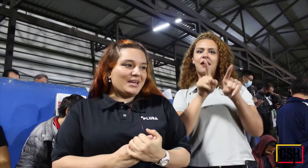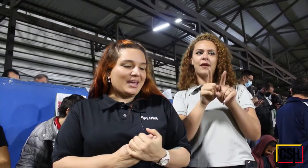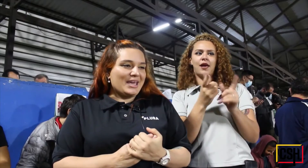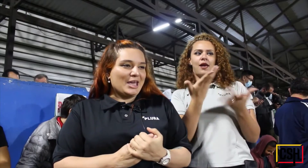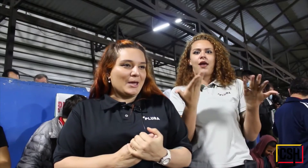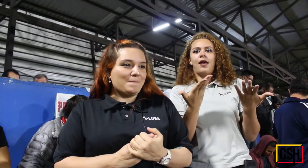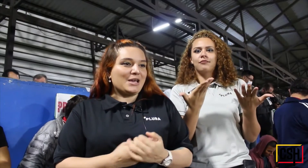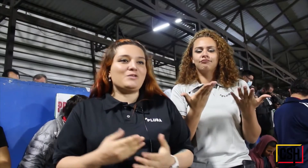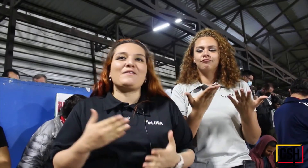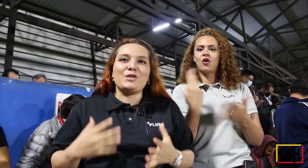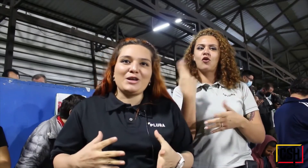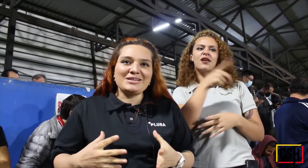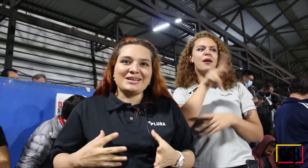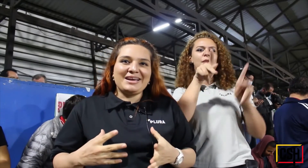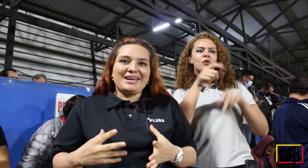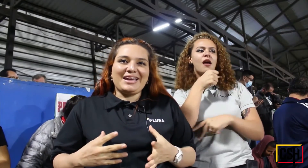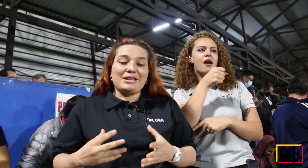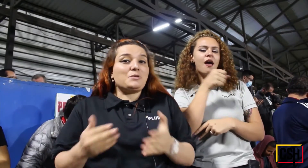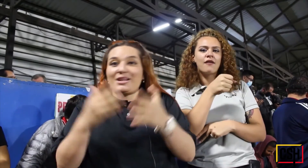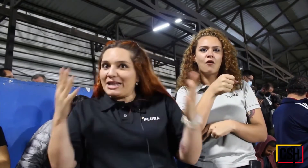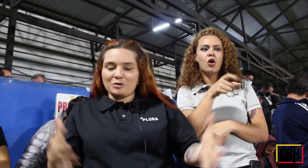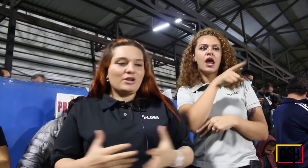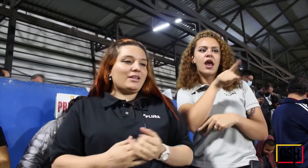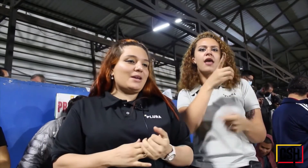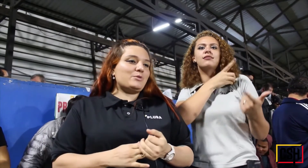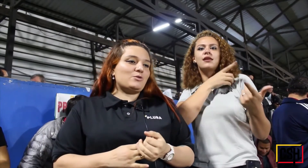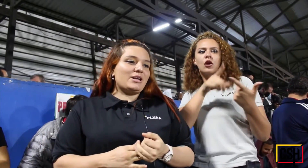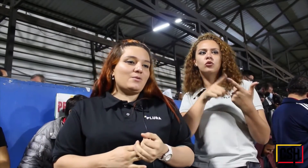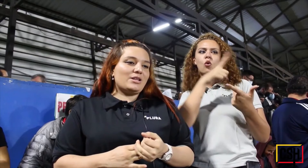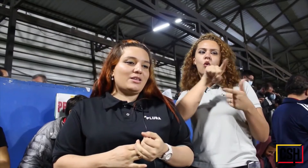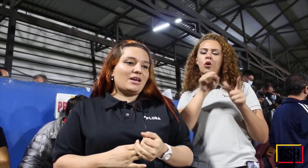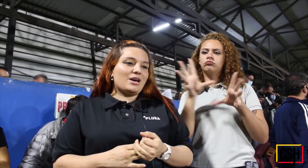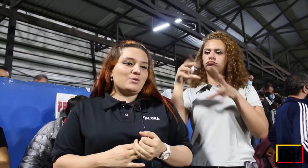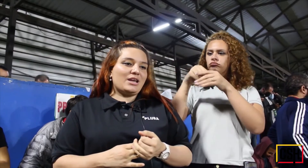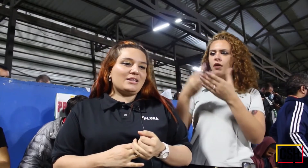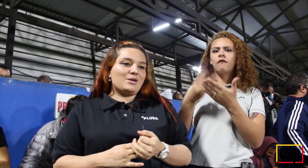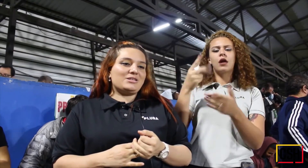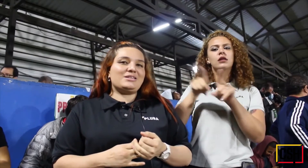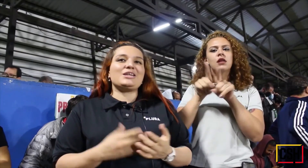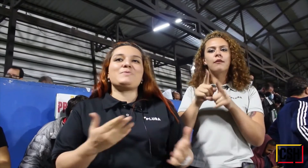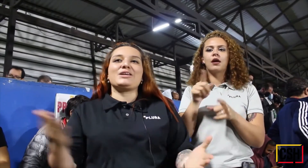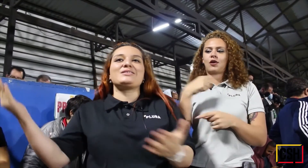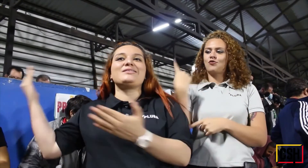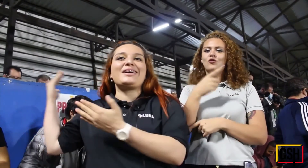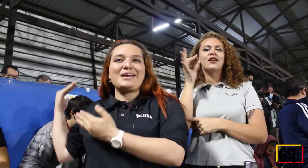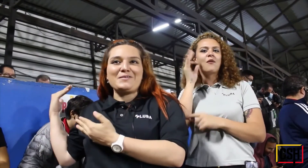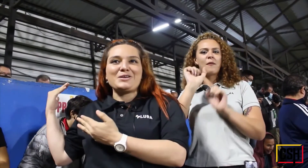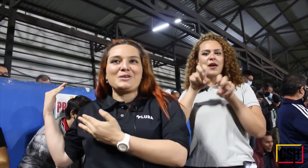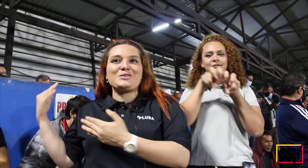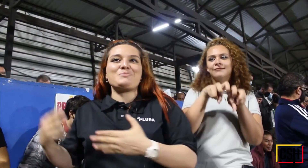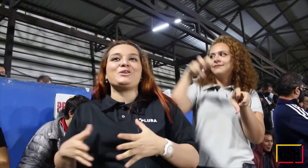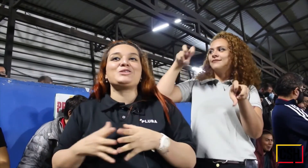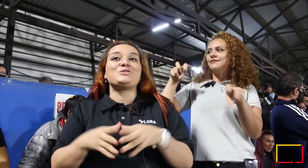hecho de que los narradores, el director Adrián, pues tomar en cuenta a una de nuestras chicas para que se sentaran